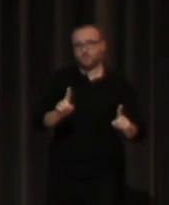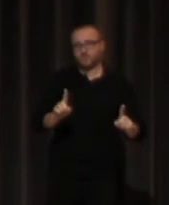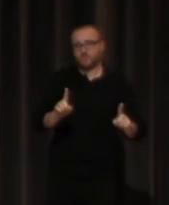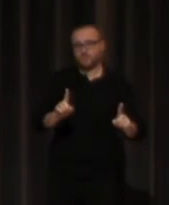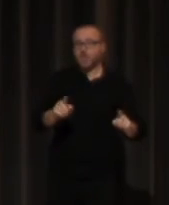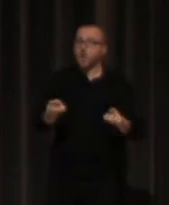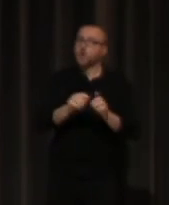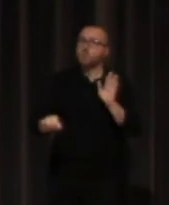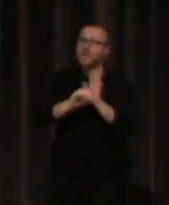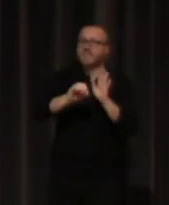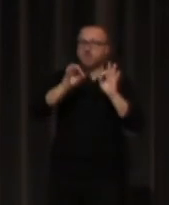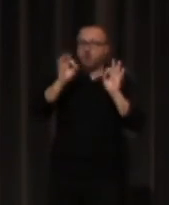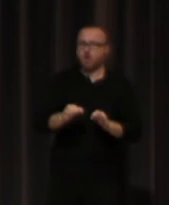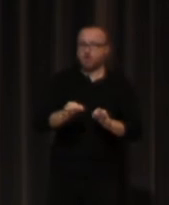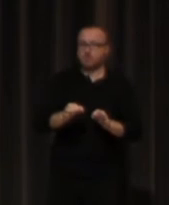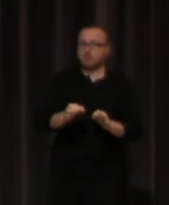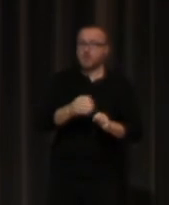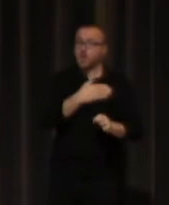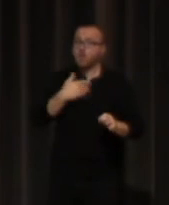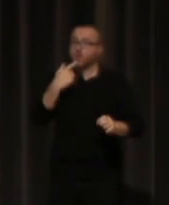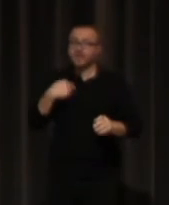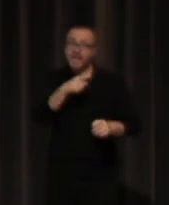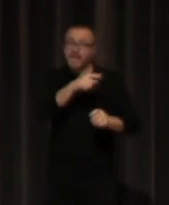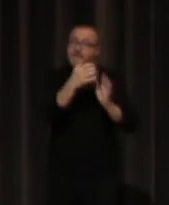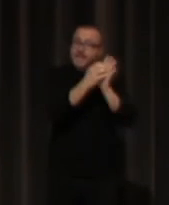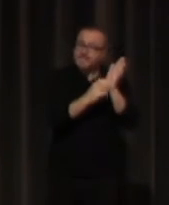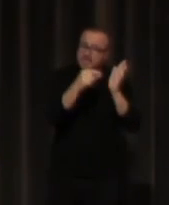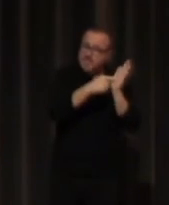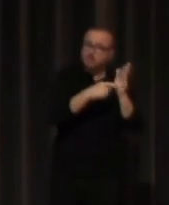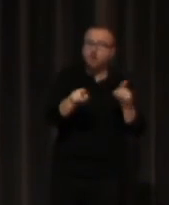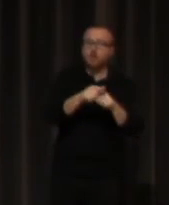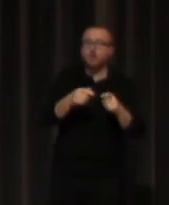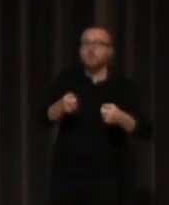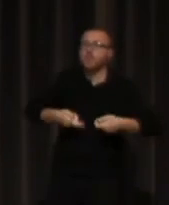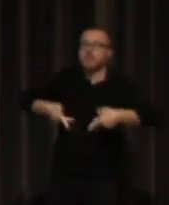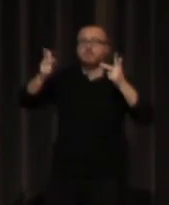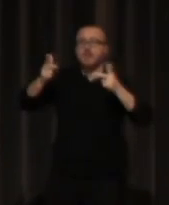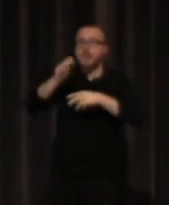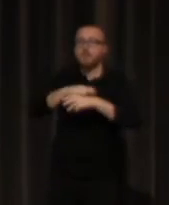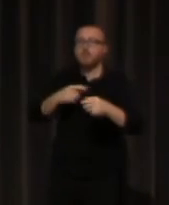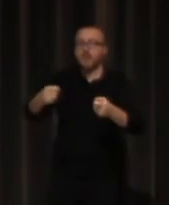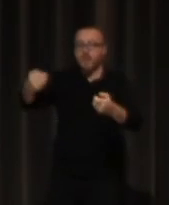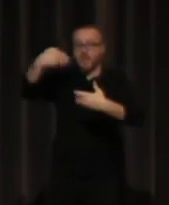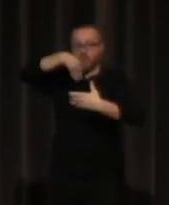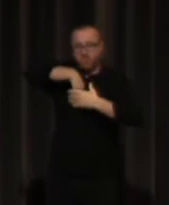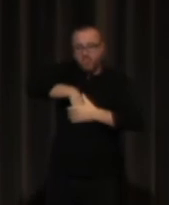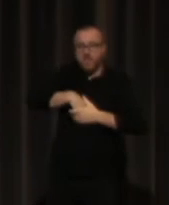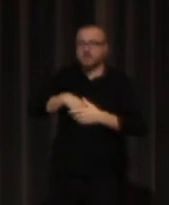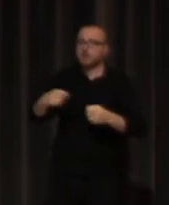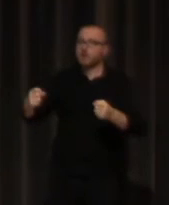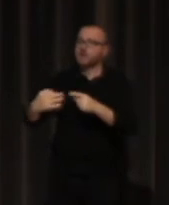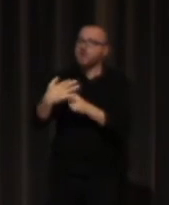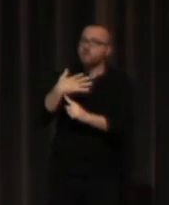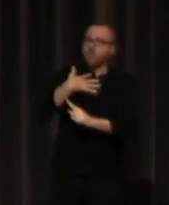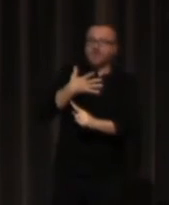venera i que es reconeix sense haver realment deixat que aquests versos o aquests pensaments entrin a nosaltres.